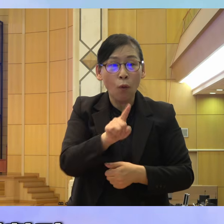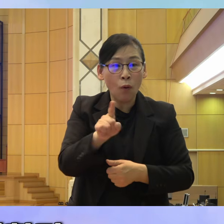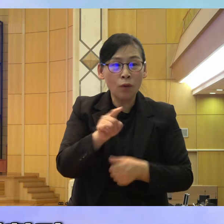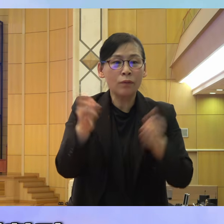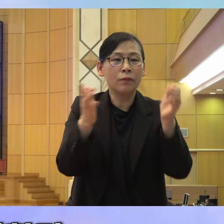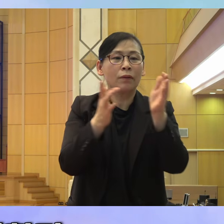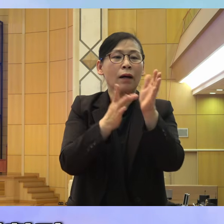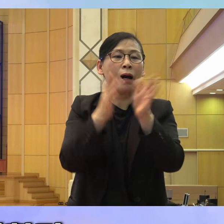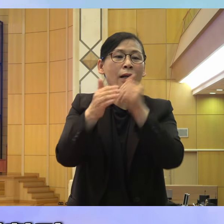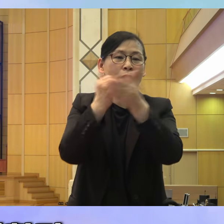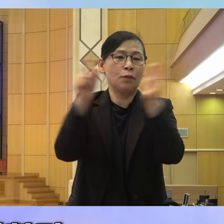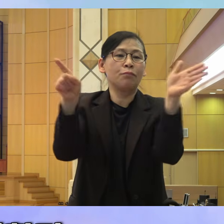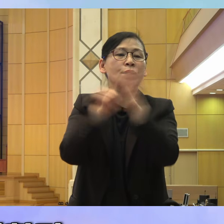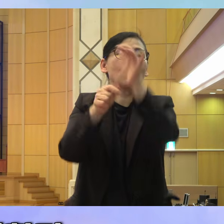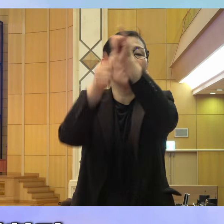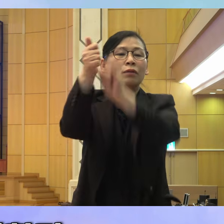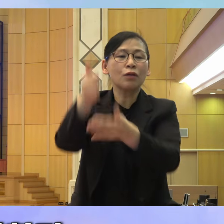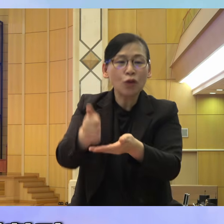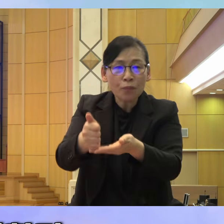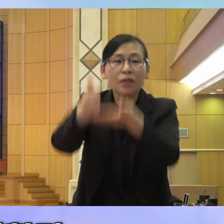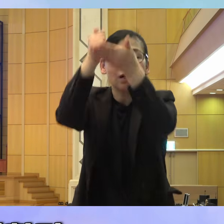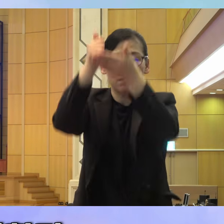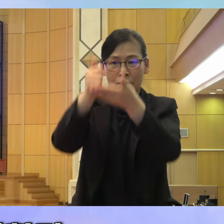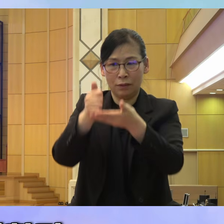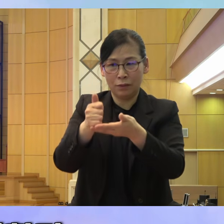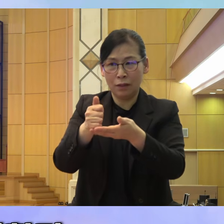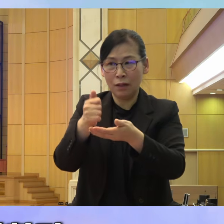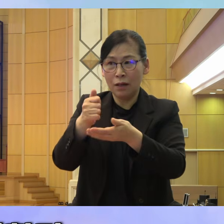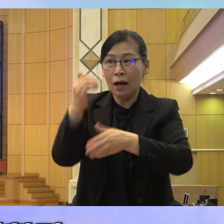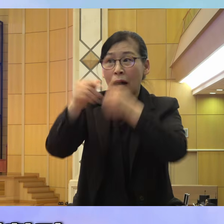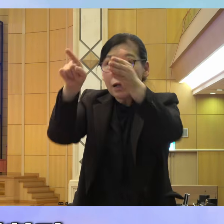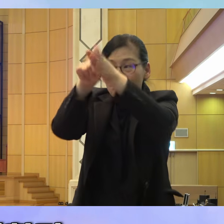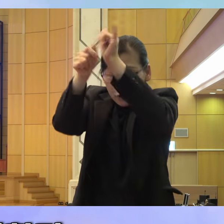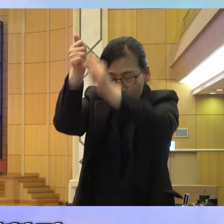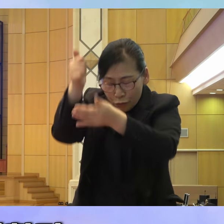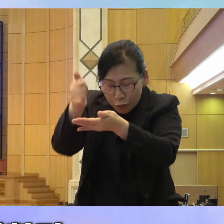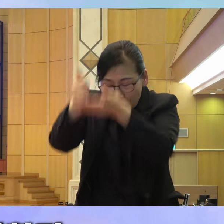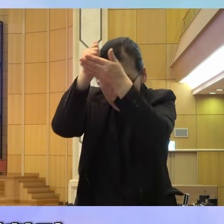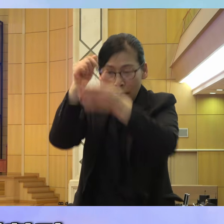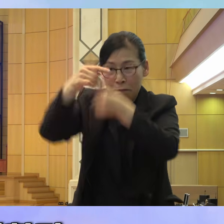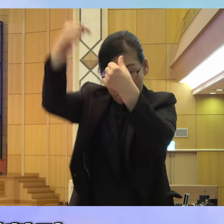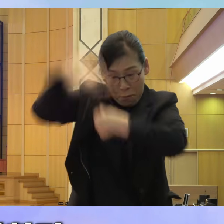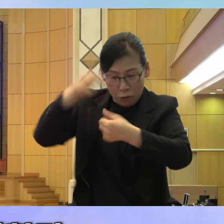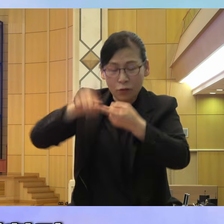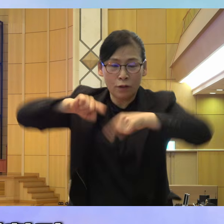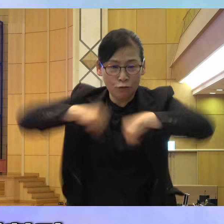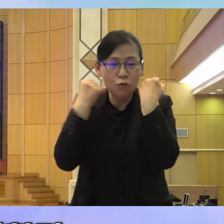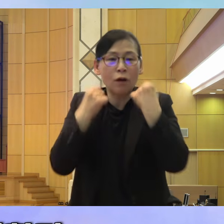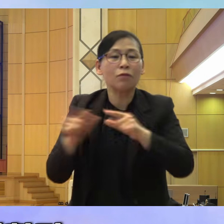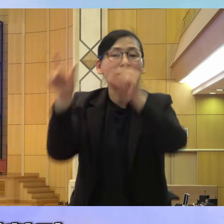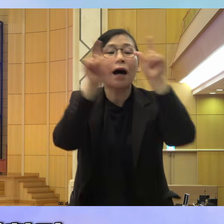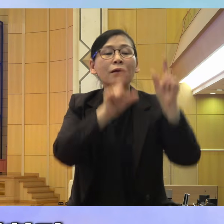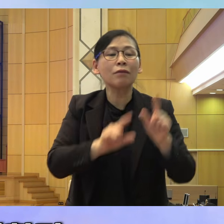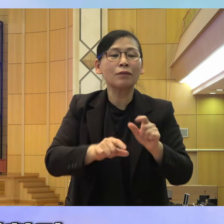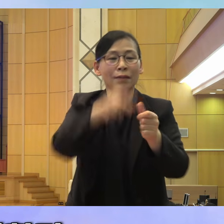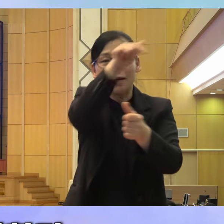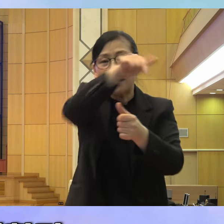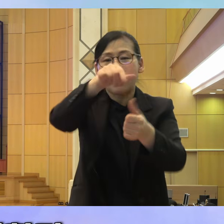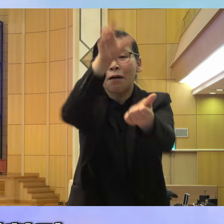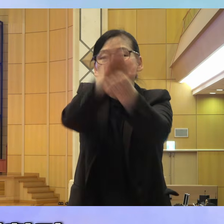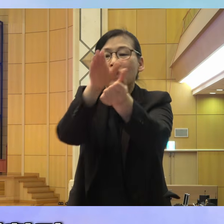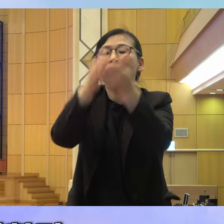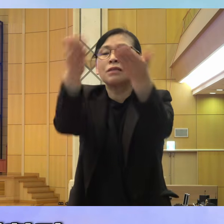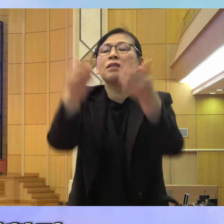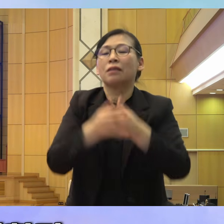사람의 본분은요, 하나님을 경외하고 하나님 명령대로 사는 것입니다. 누가복음